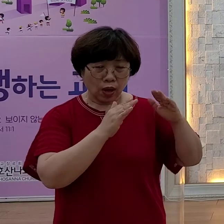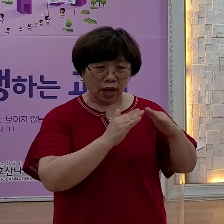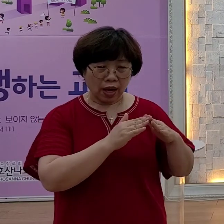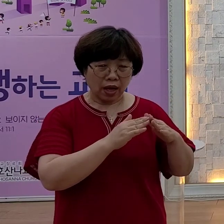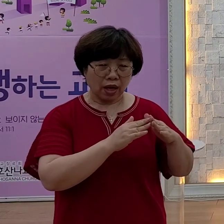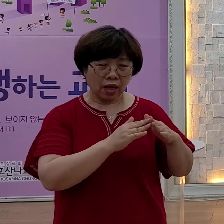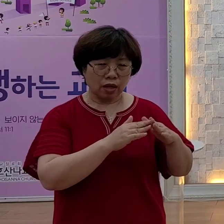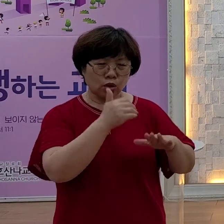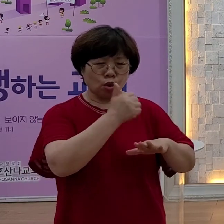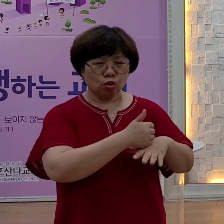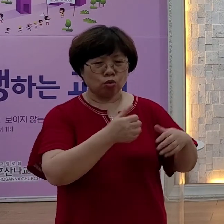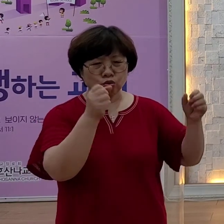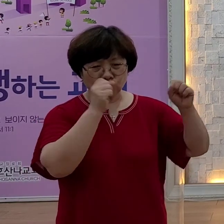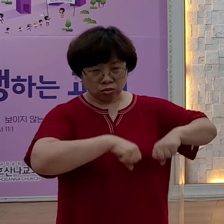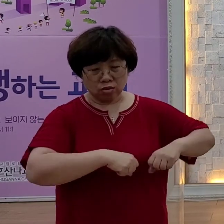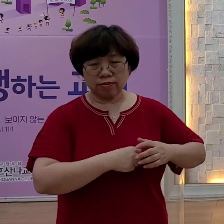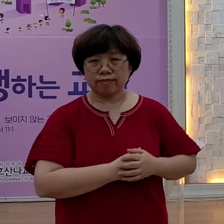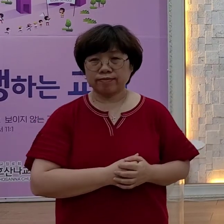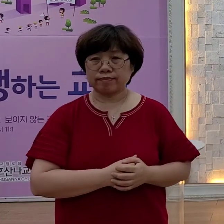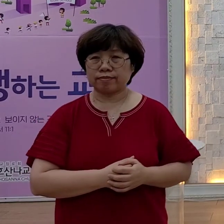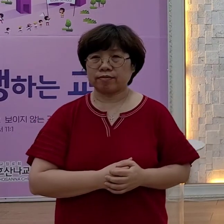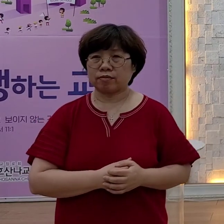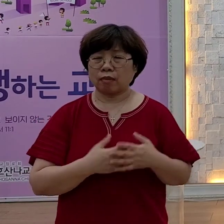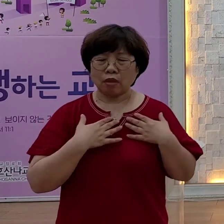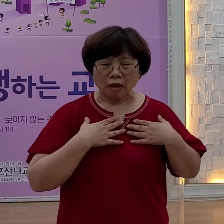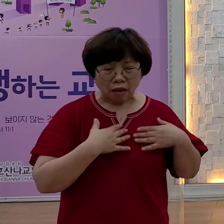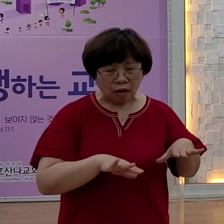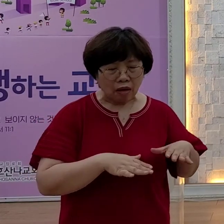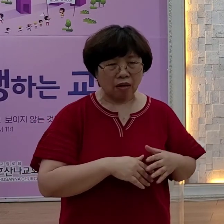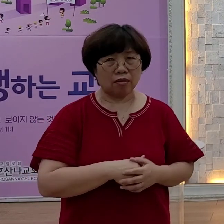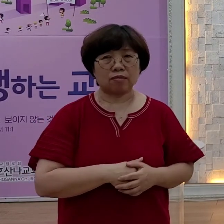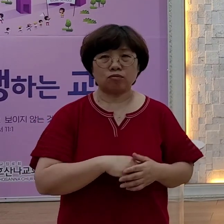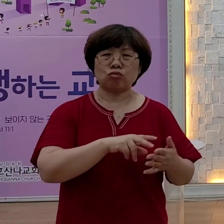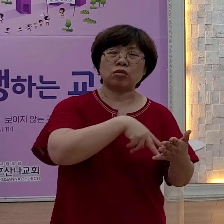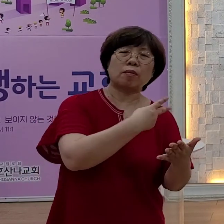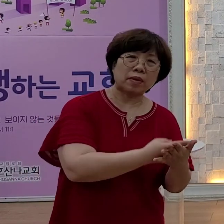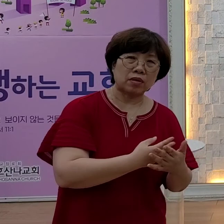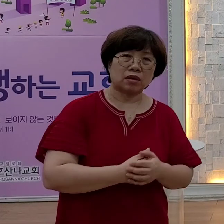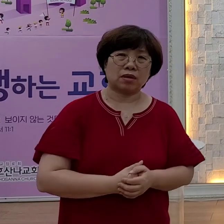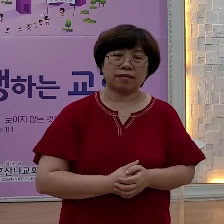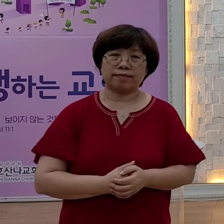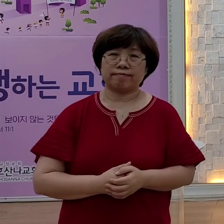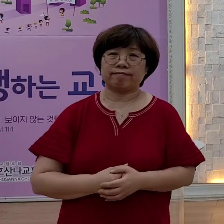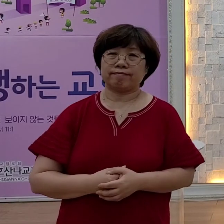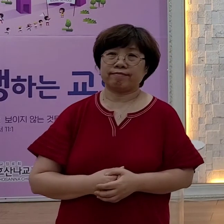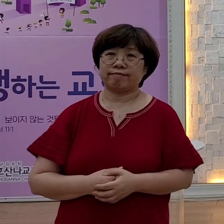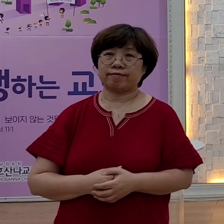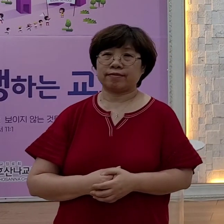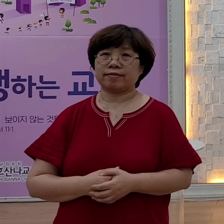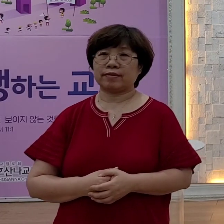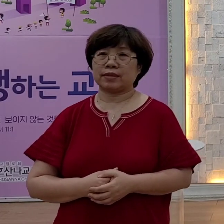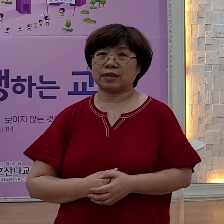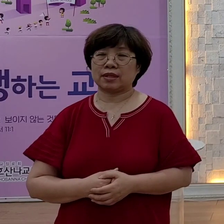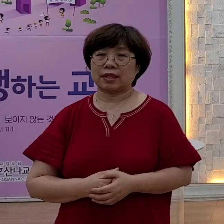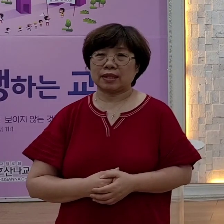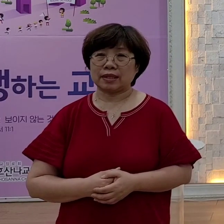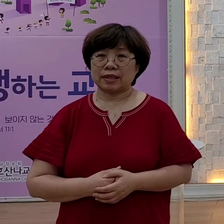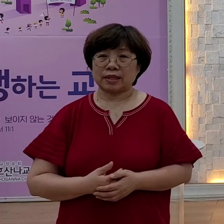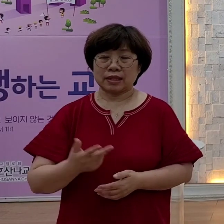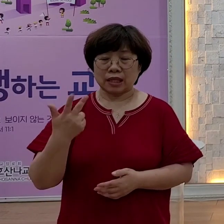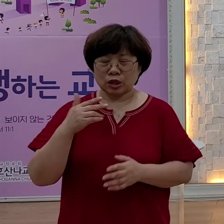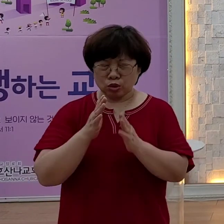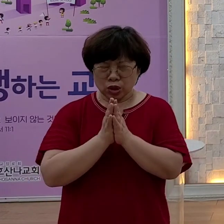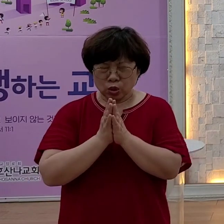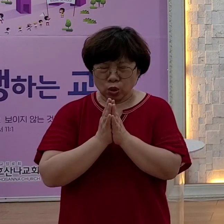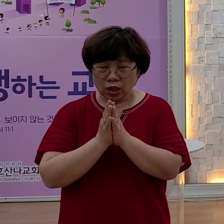교회는 아무리 많이 있어도 힘이 없어요. 오늘 제가 지난주에 기도할 때 말씀드렸습니다.